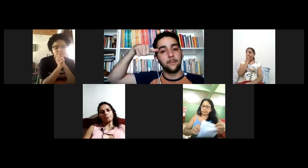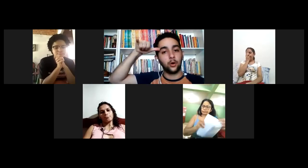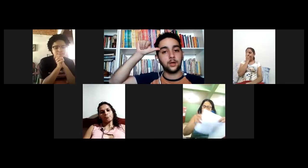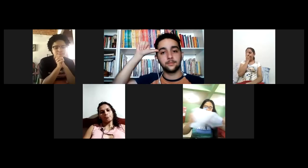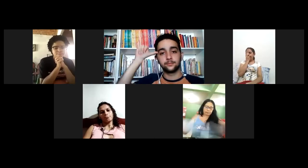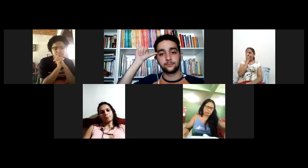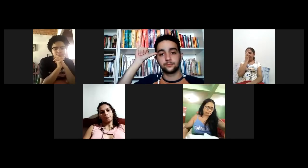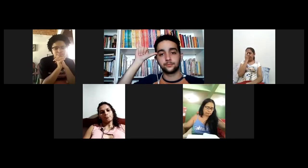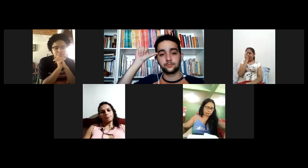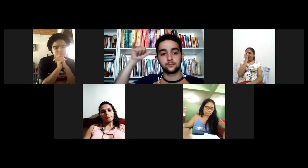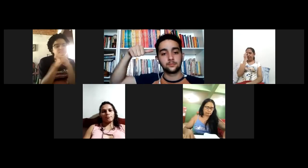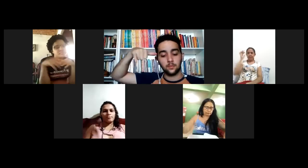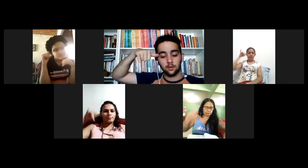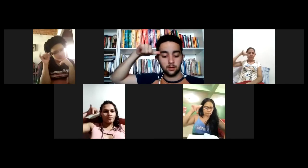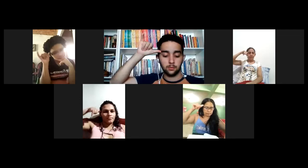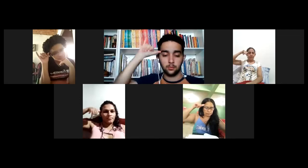Boi,